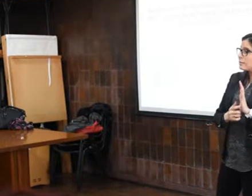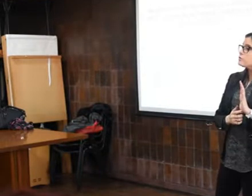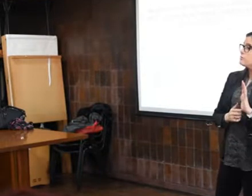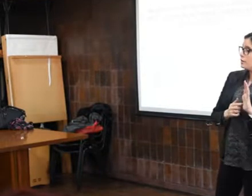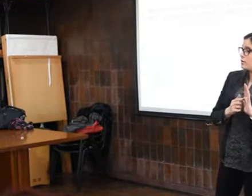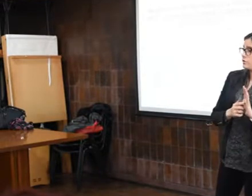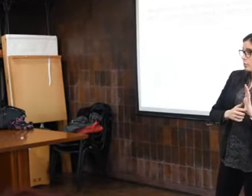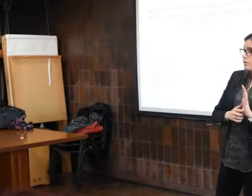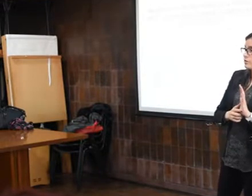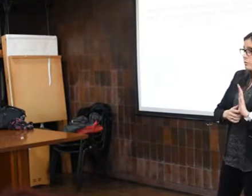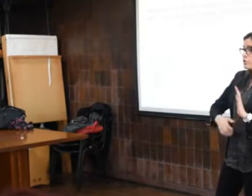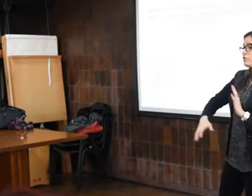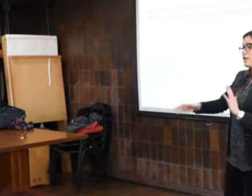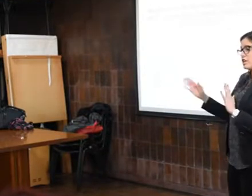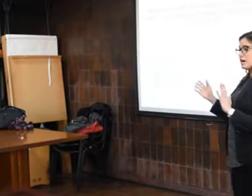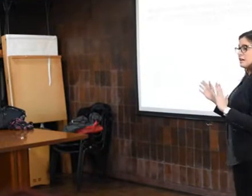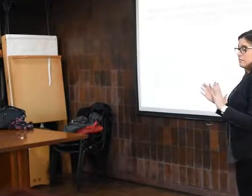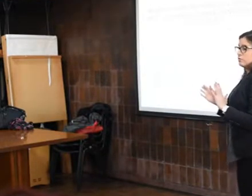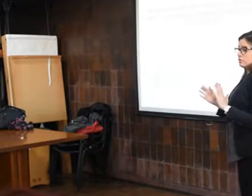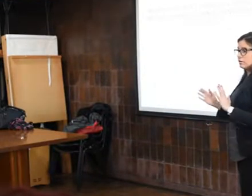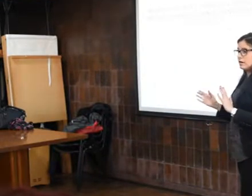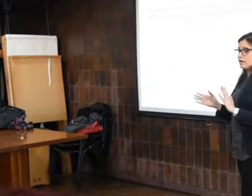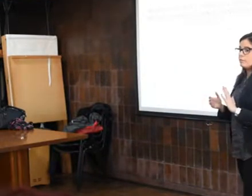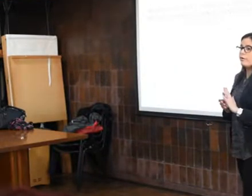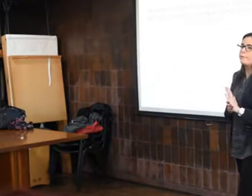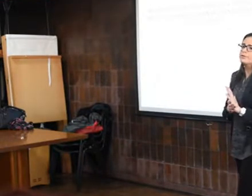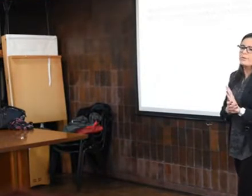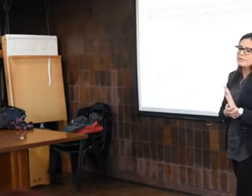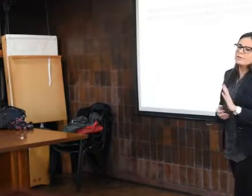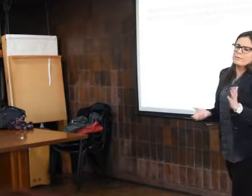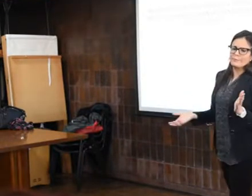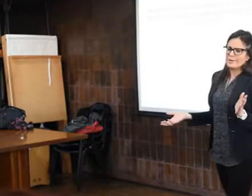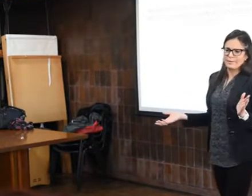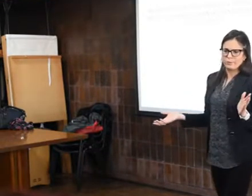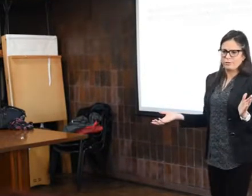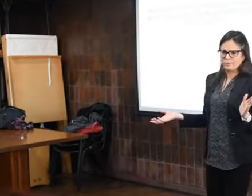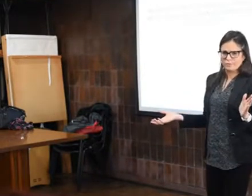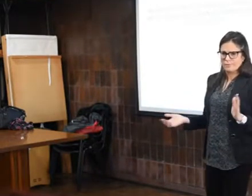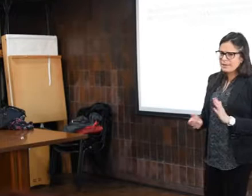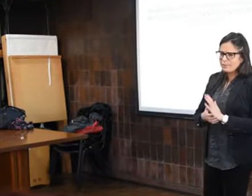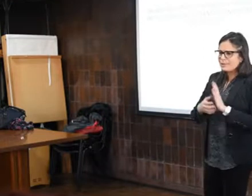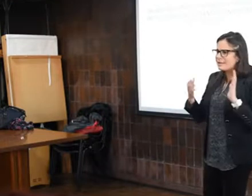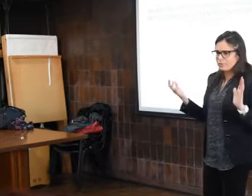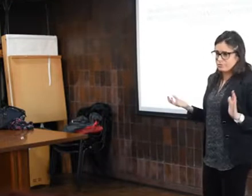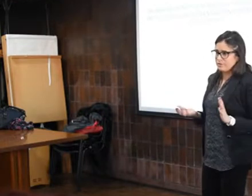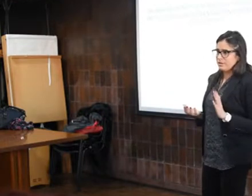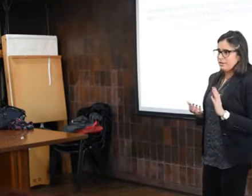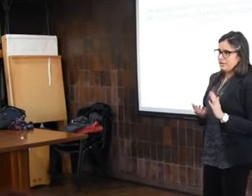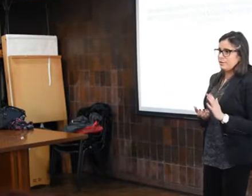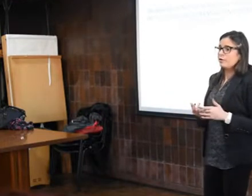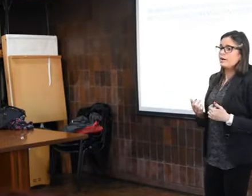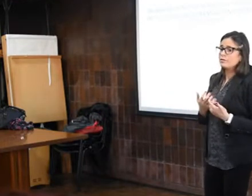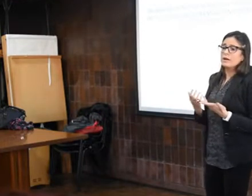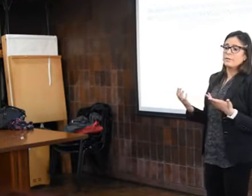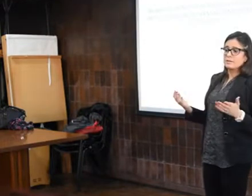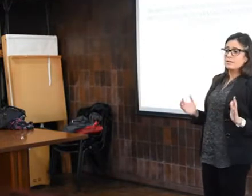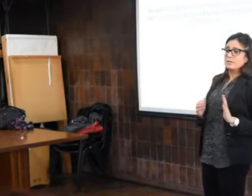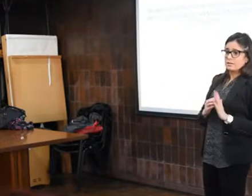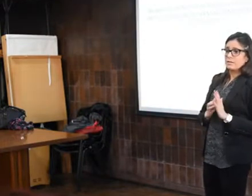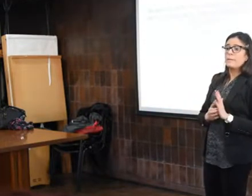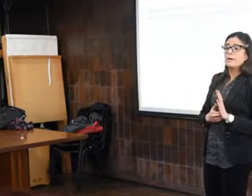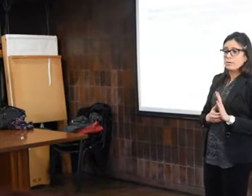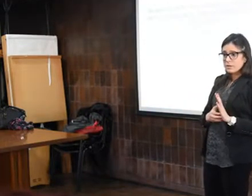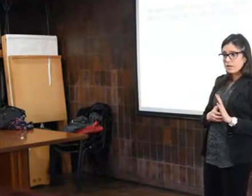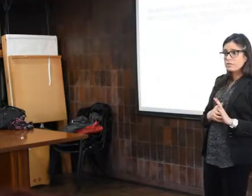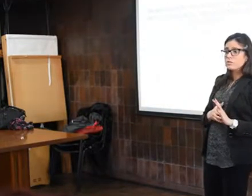cada vez que llega pero muchas veces los mínimos mínimos son casos que a veces